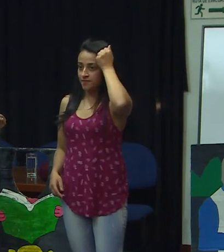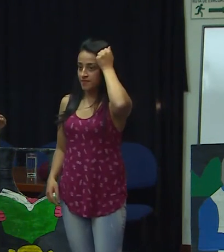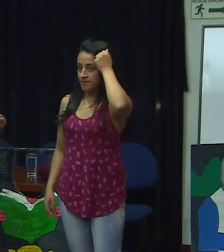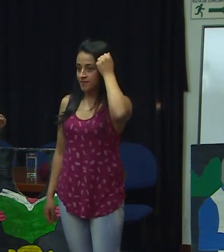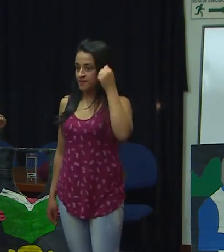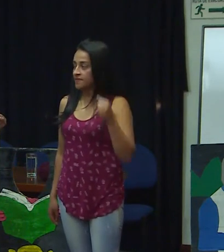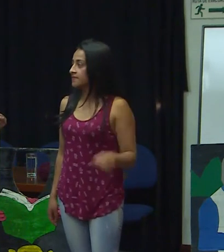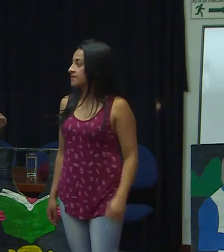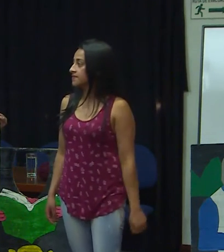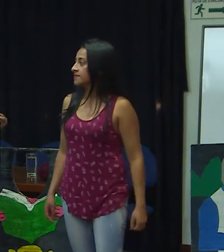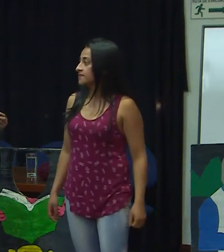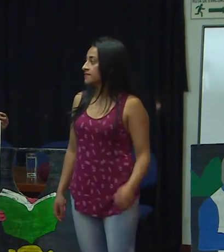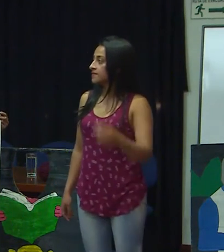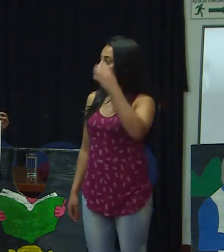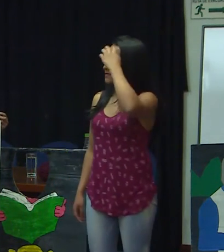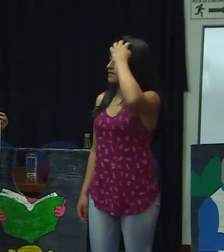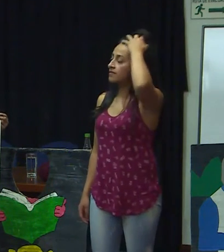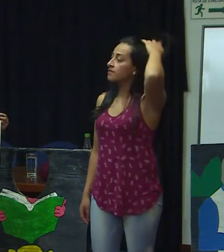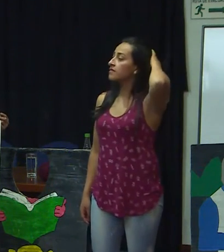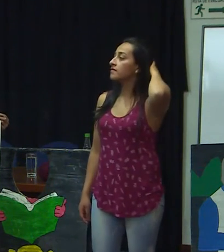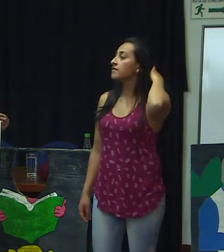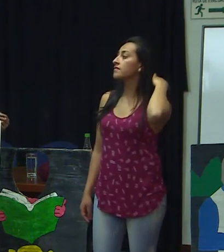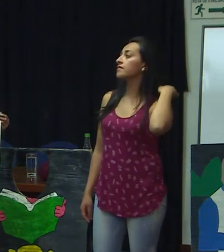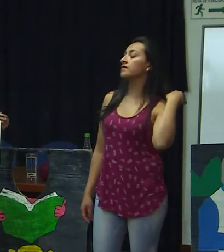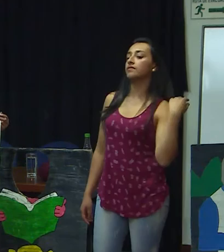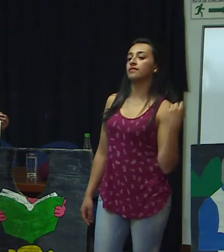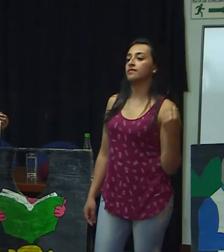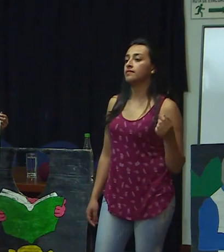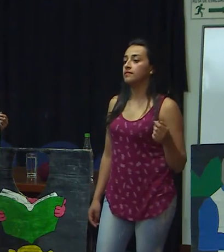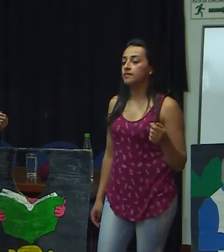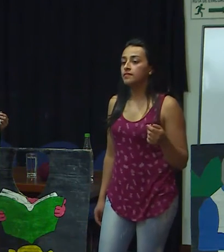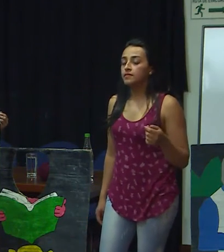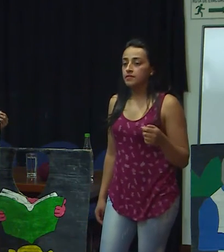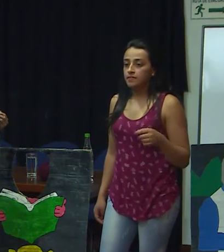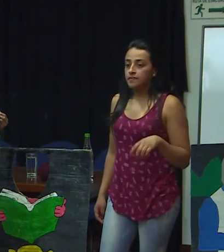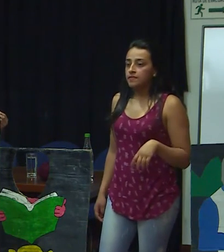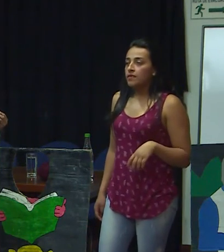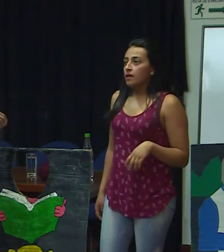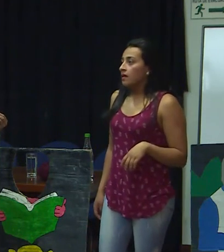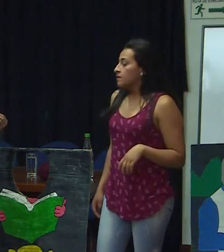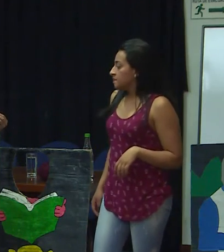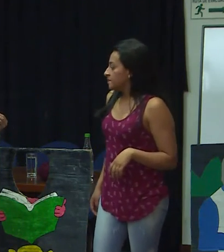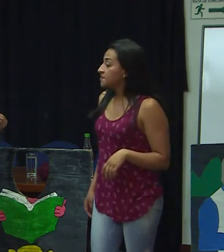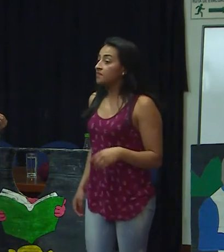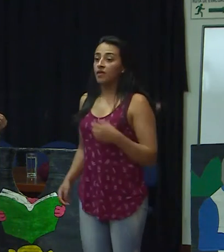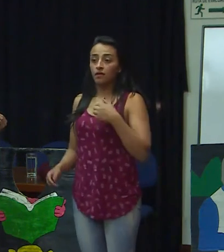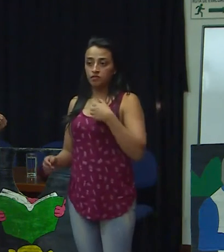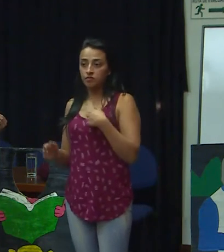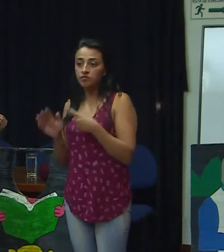y las características de cómo se piensa como maestro o como profesional a